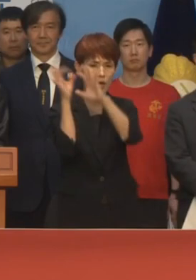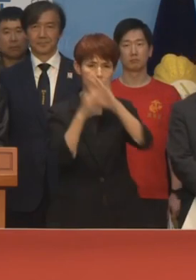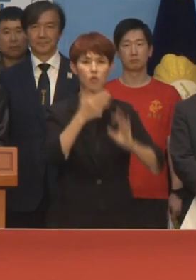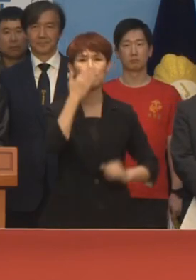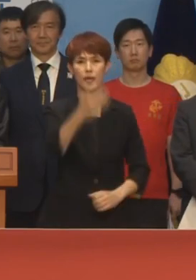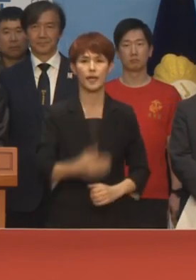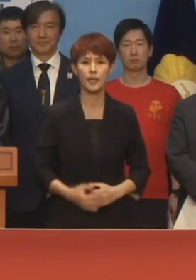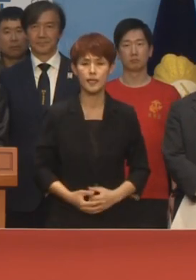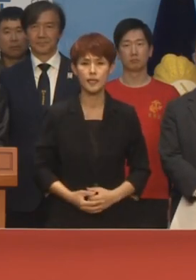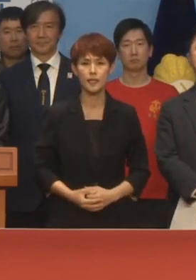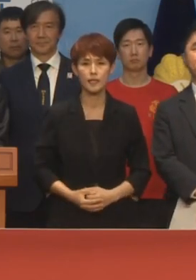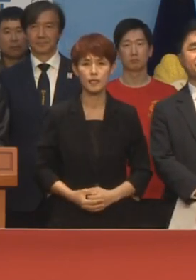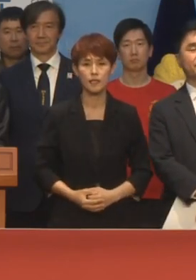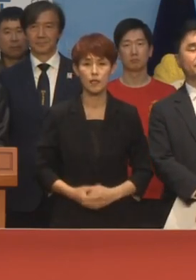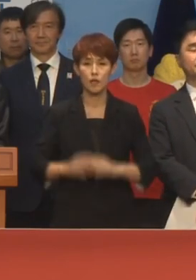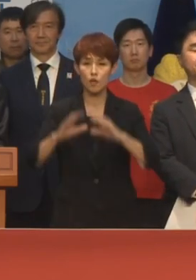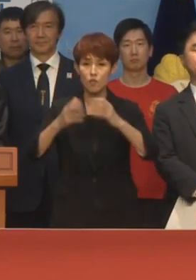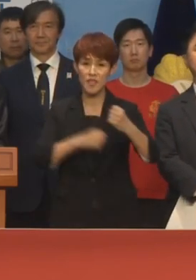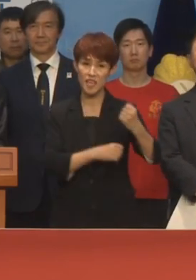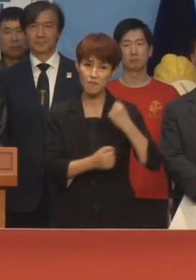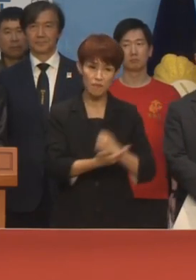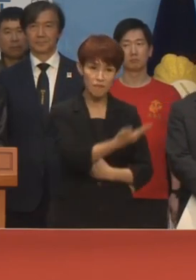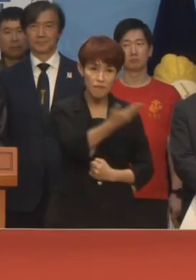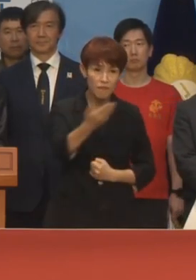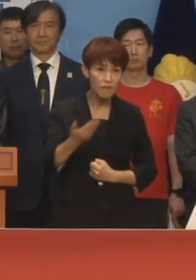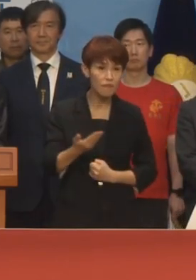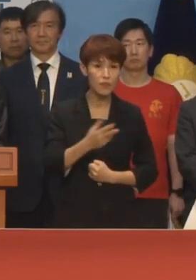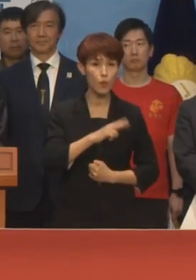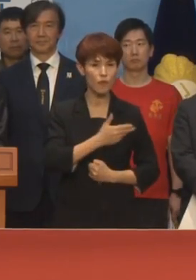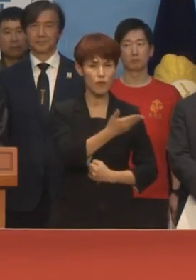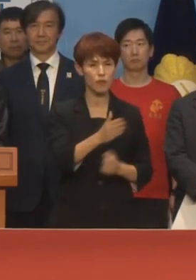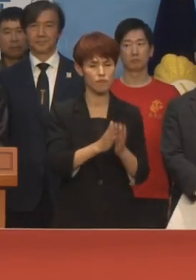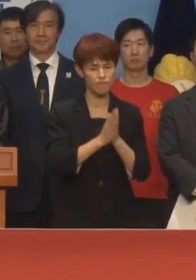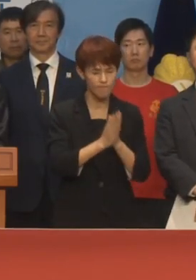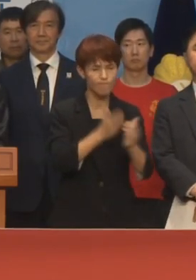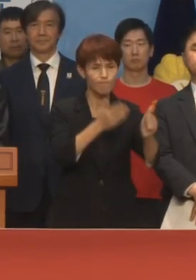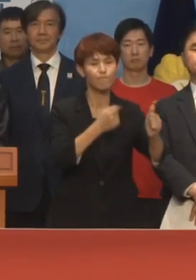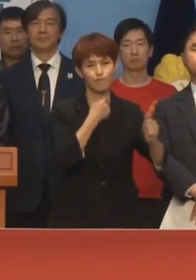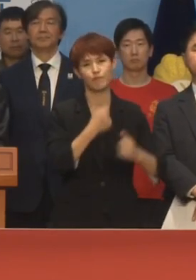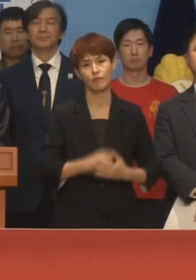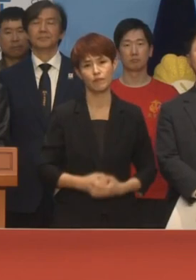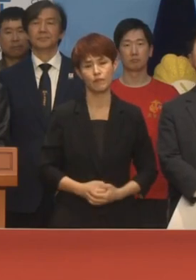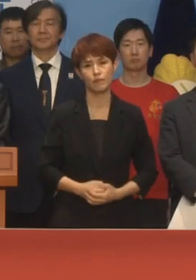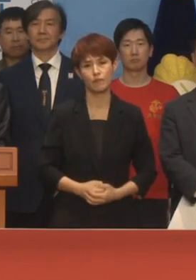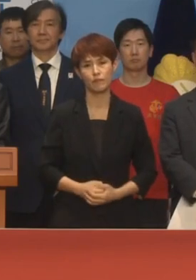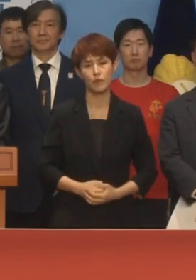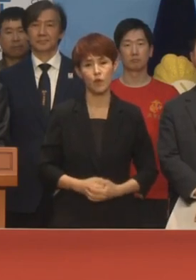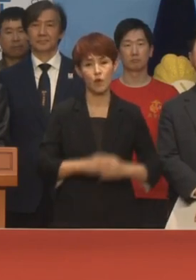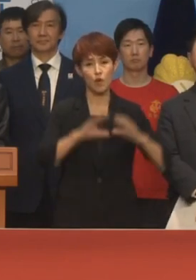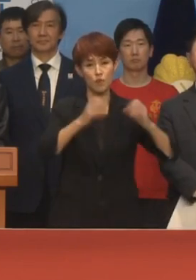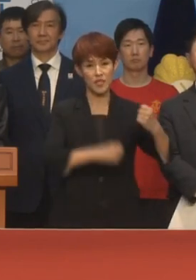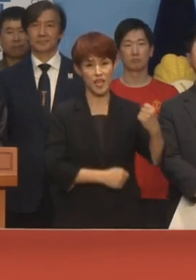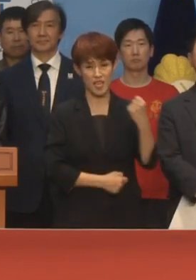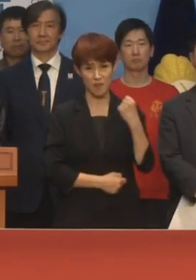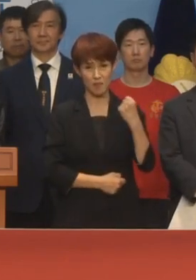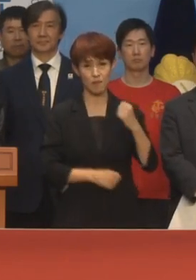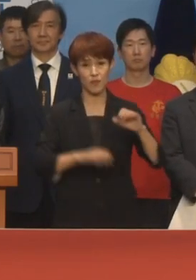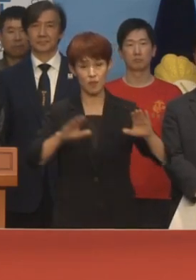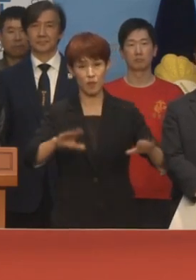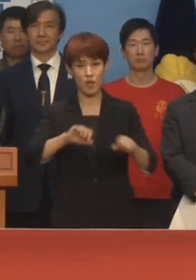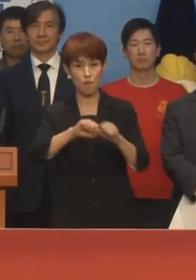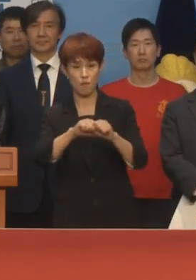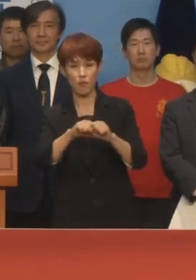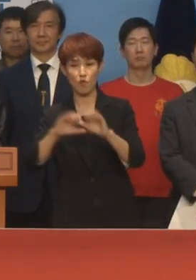것입니다. 그리고 국민의힘에 계신 의원님들께 간곡히 당부드립니다. 국민의힘이 이번 선거에 심판받은